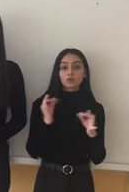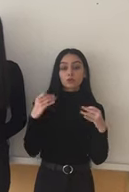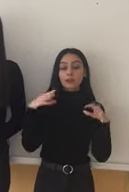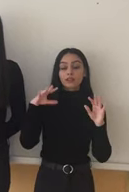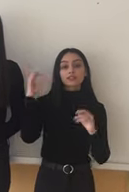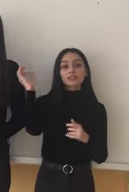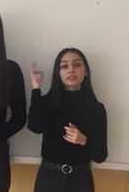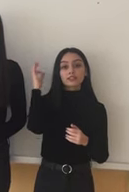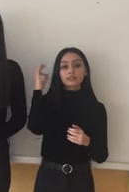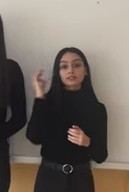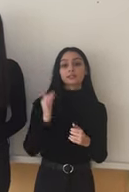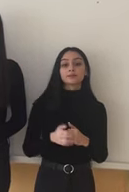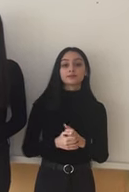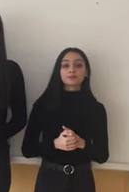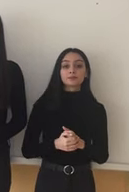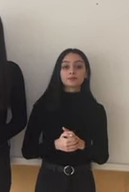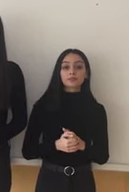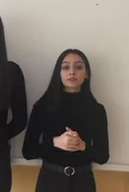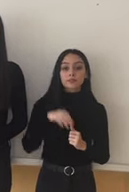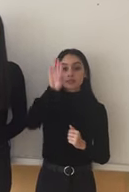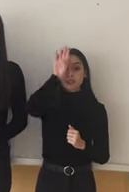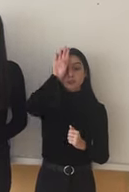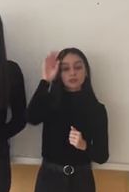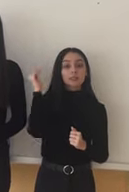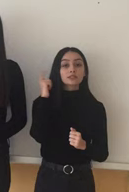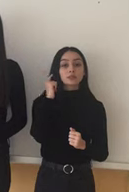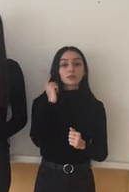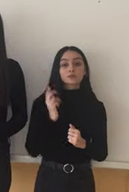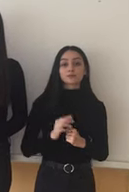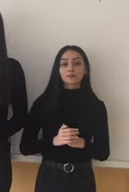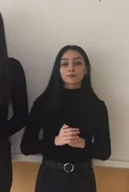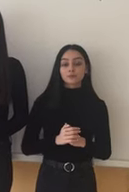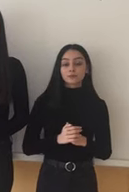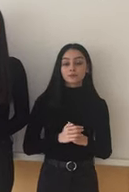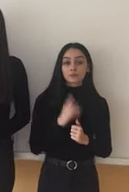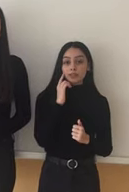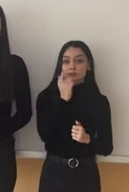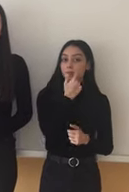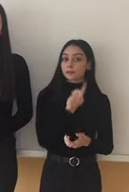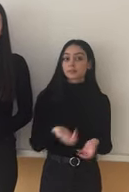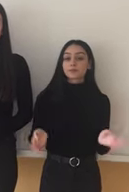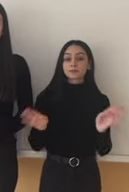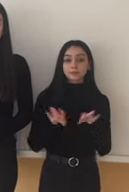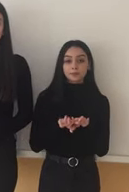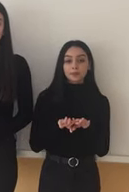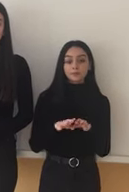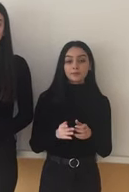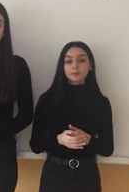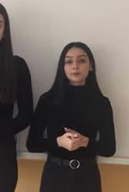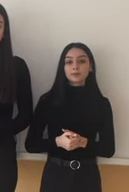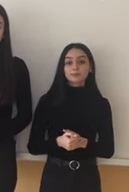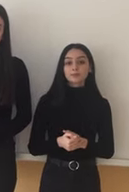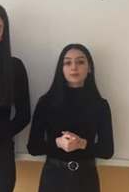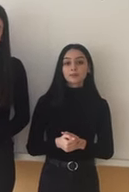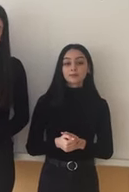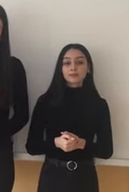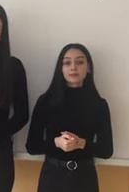hiç durmayan çıngırakları. İstanbul'u dinliyorum gözlerim kapalı.